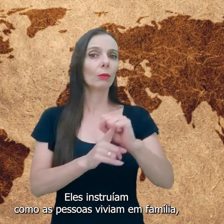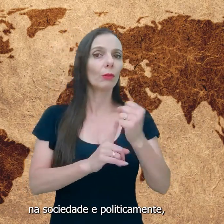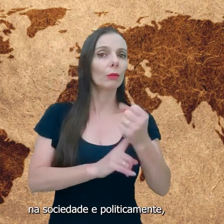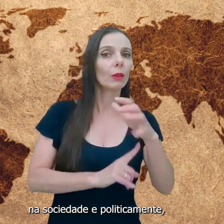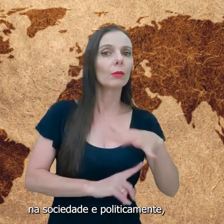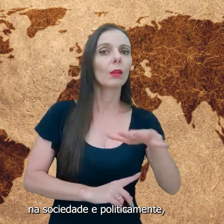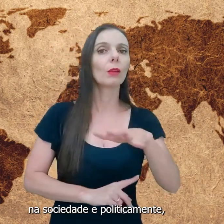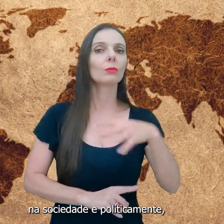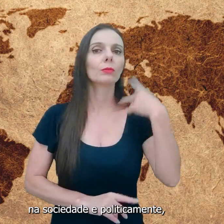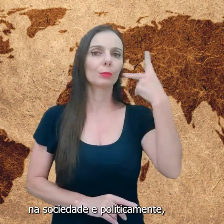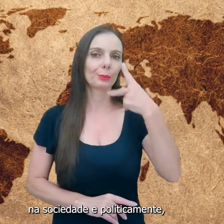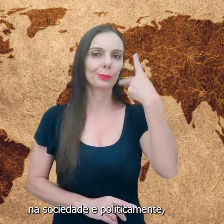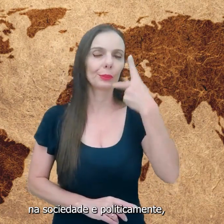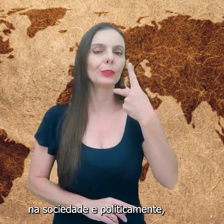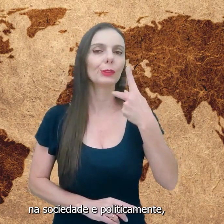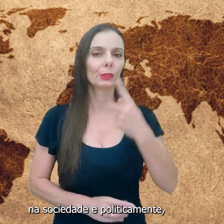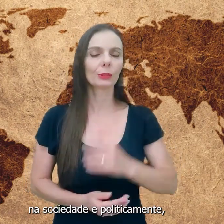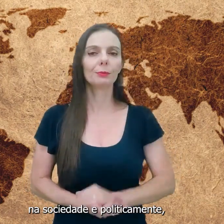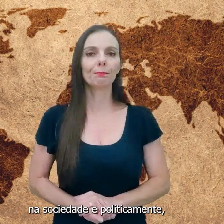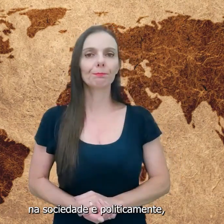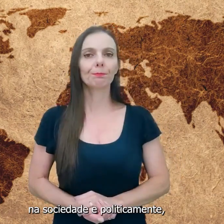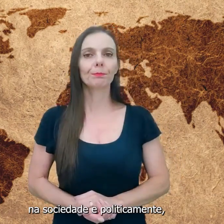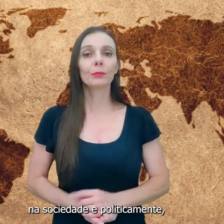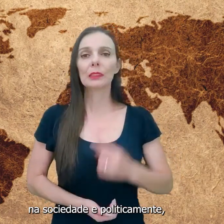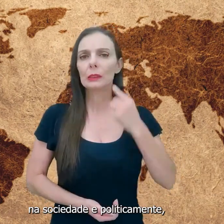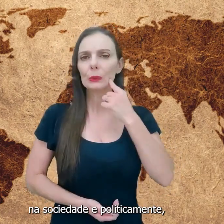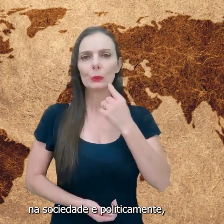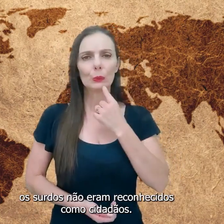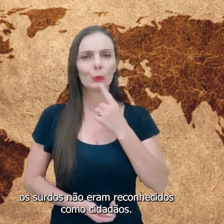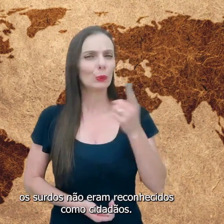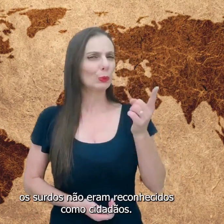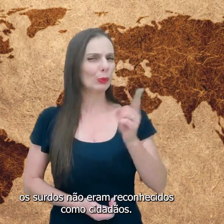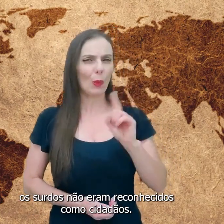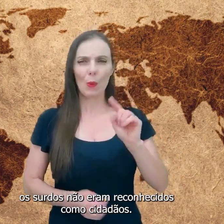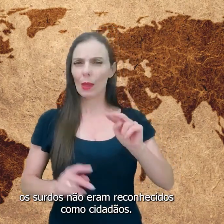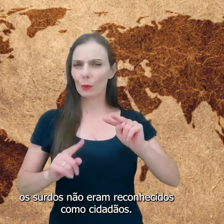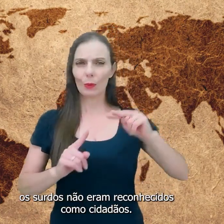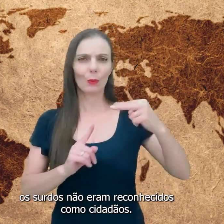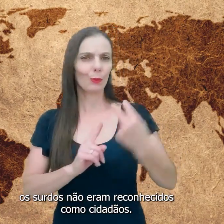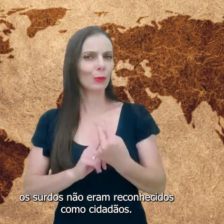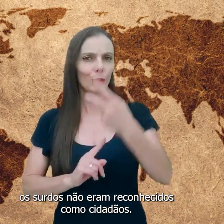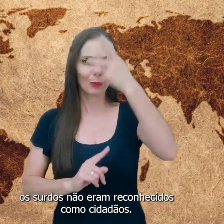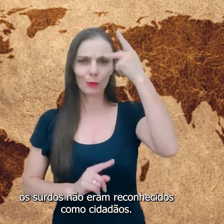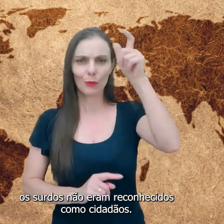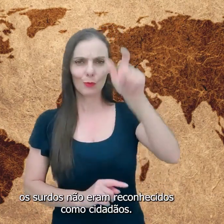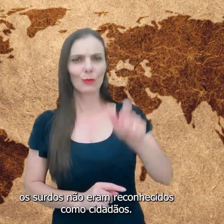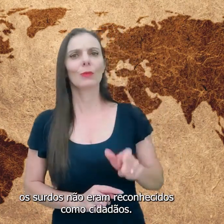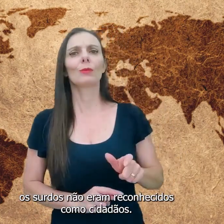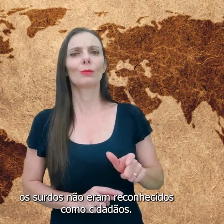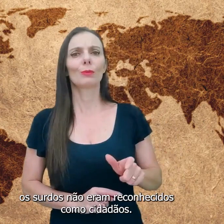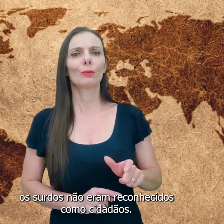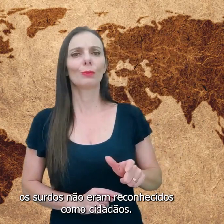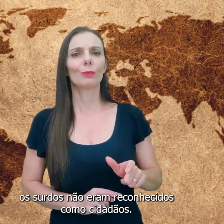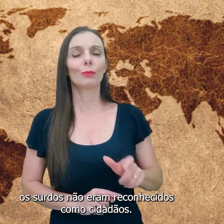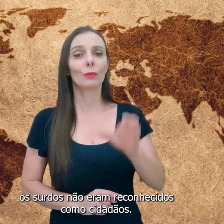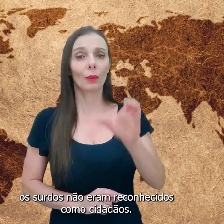na sociedade e politicamente. Os surdos não eram reconhecidos como cidadãos. A